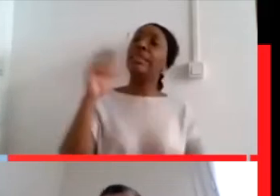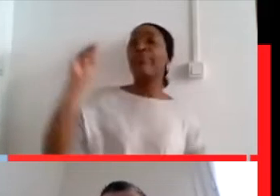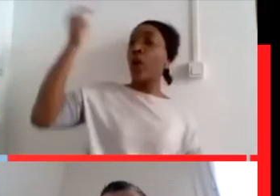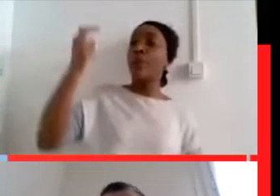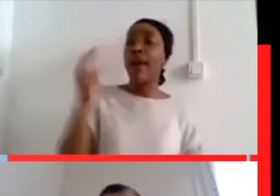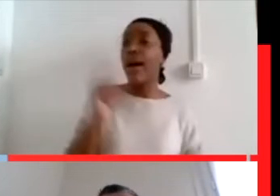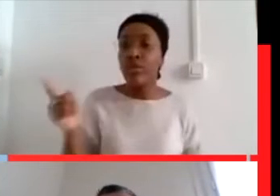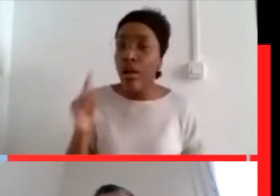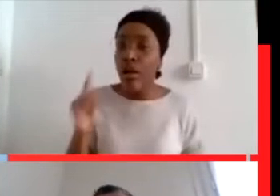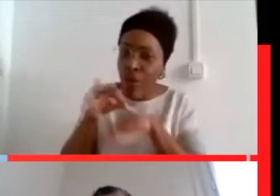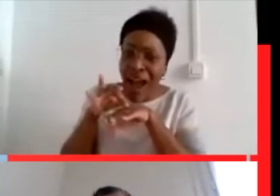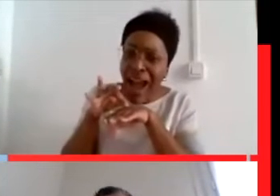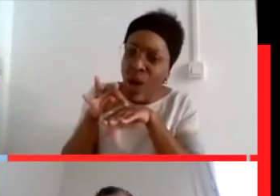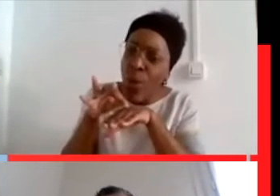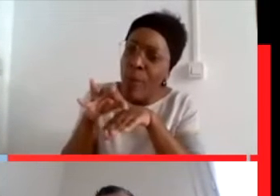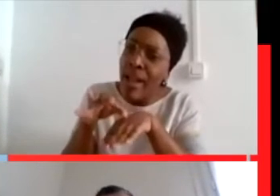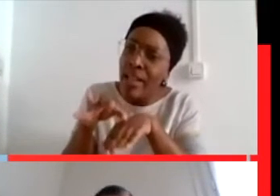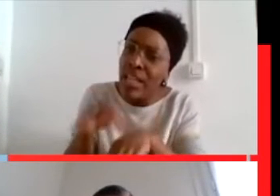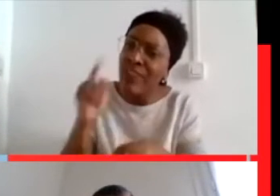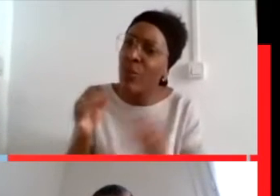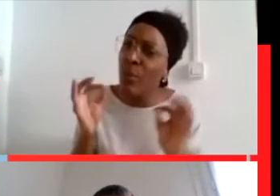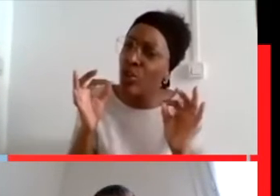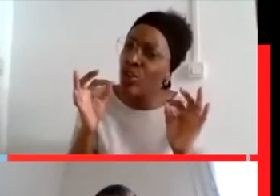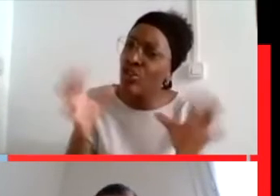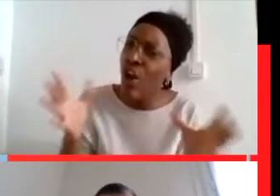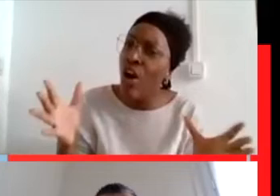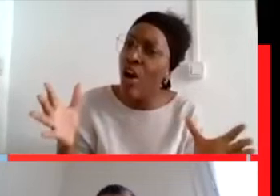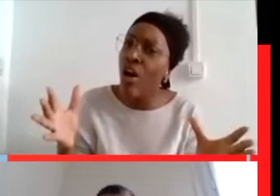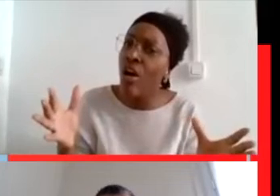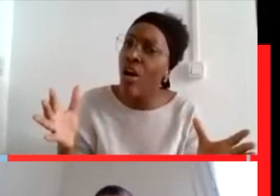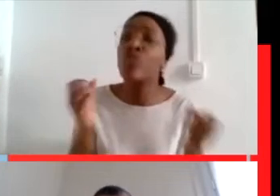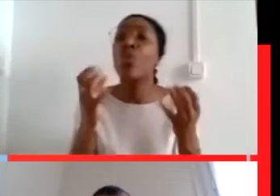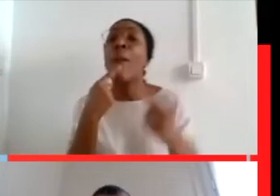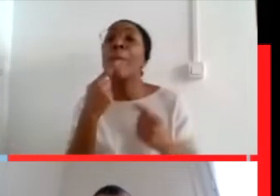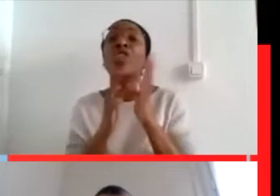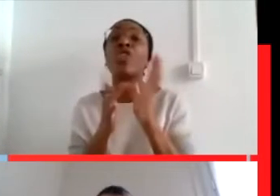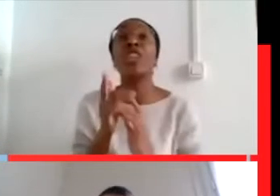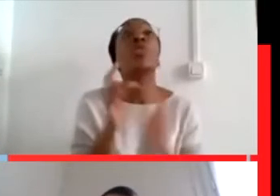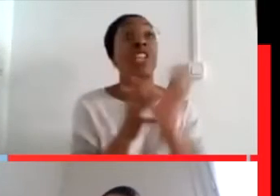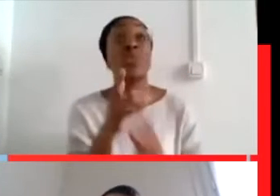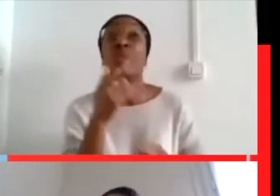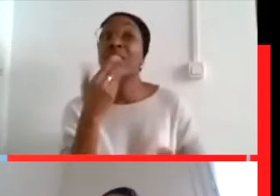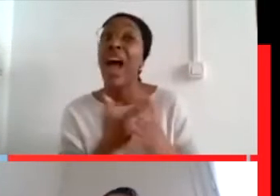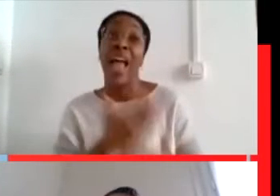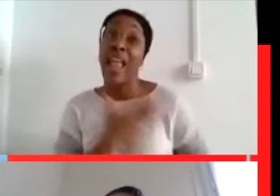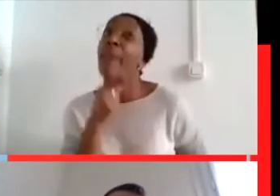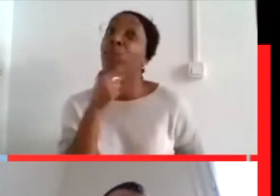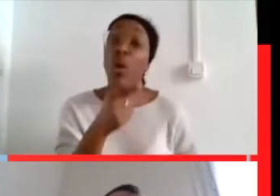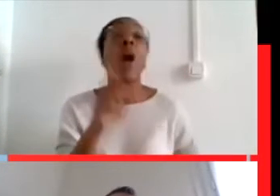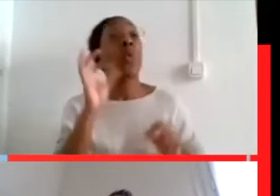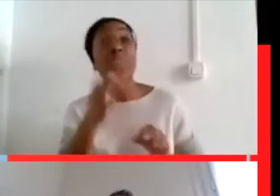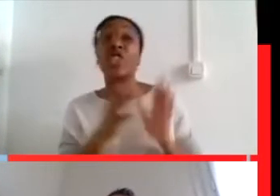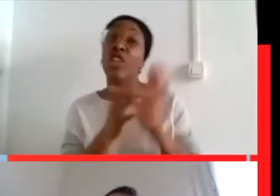de l'accompagner. Et parfois, nous, on oublie cela. On évangélise, c'est la première partie, mais Jésus ne nous demande pas seulement d'évangéliser, il nous